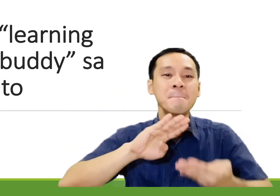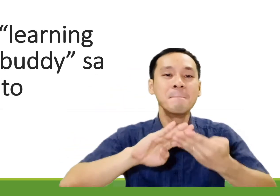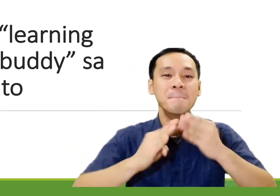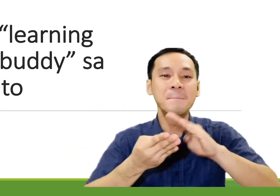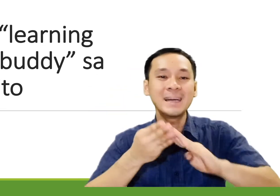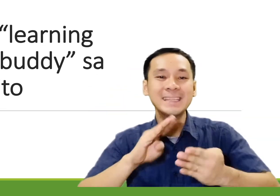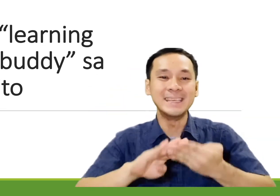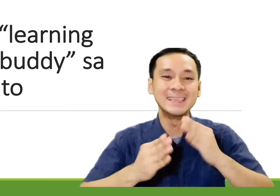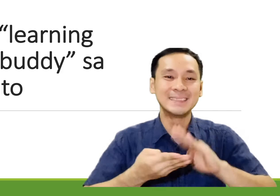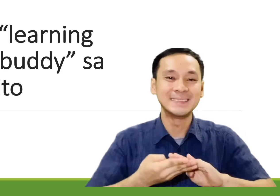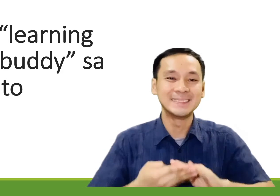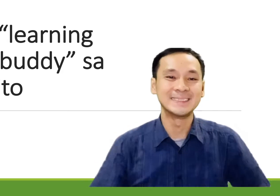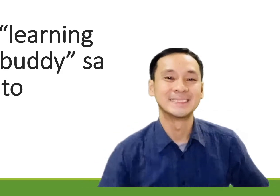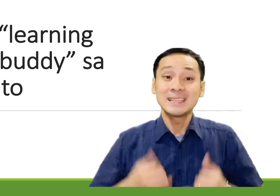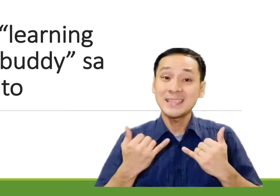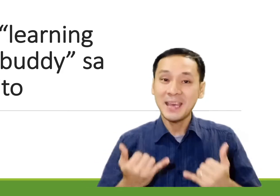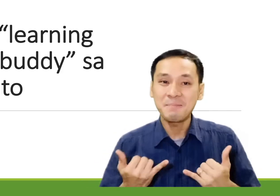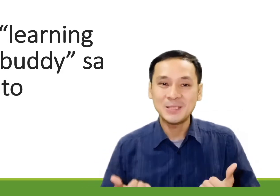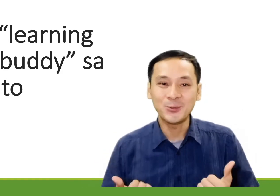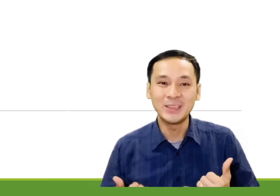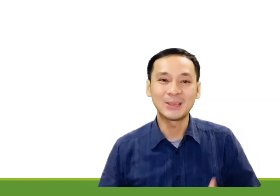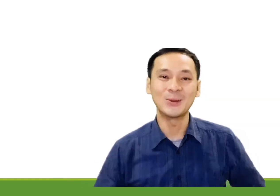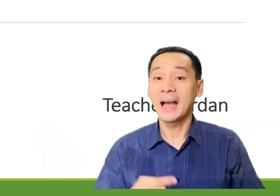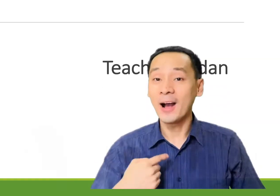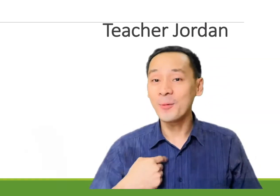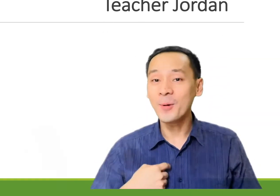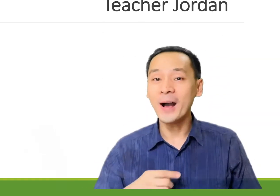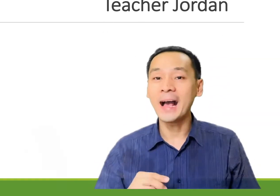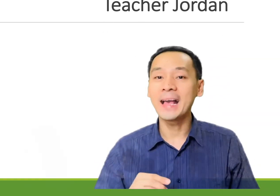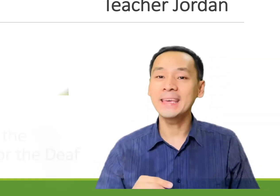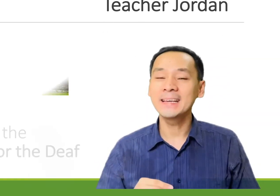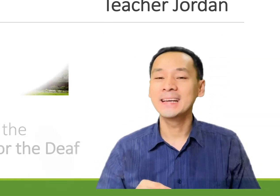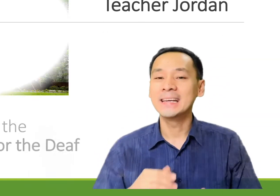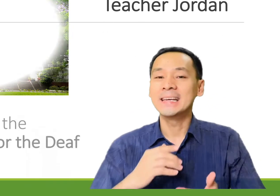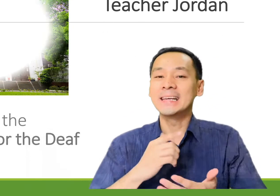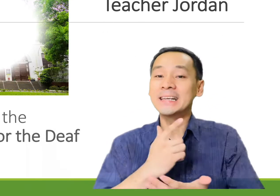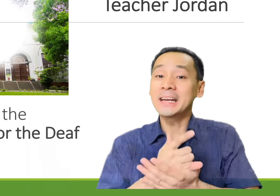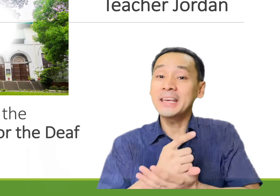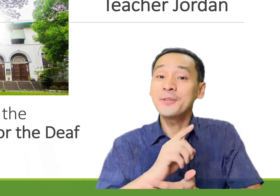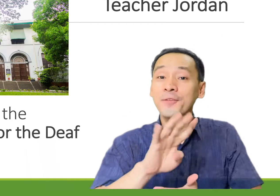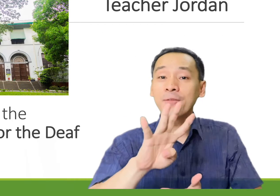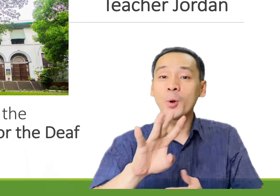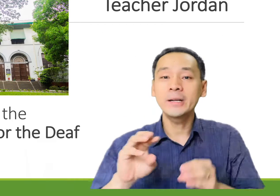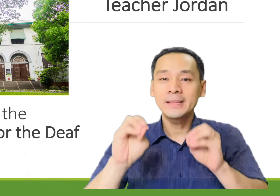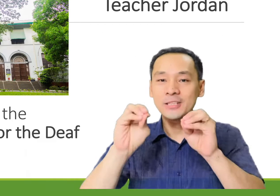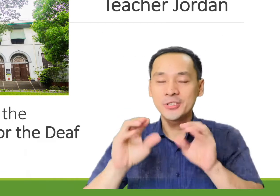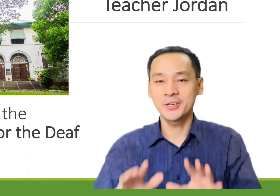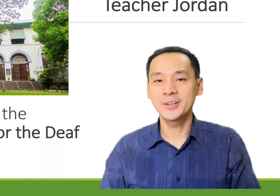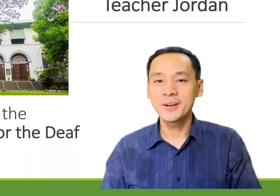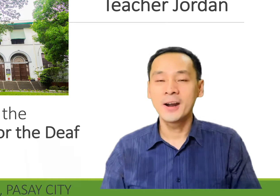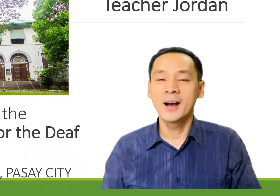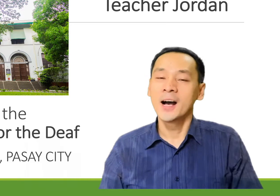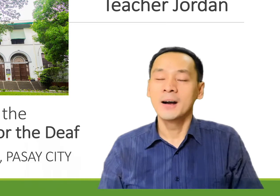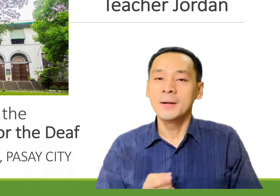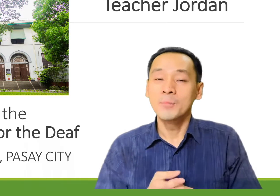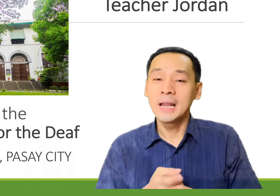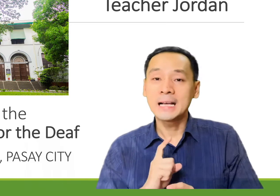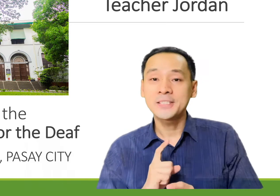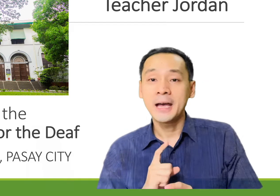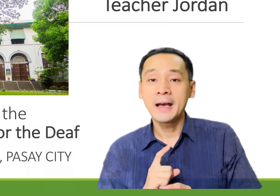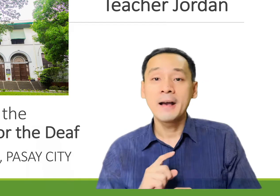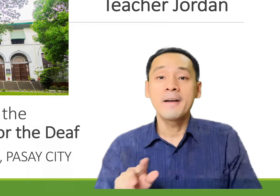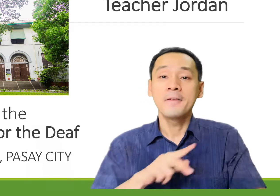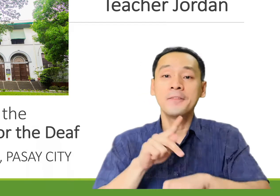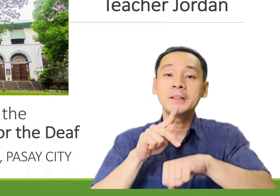Home Buddy. Sa episode na to, ako po ay grade 4 teacher